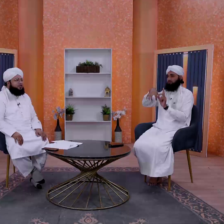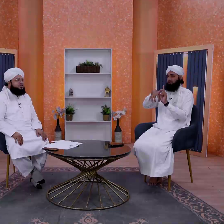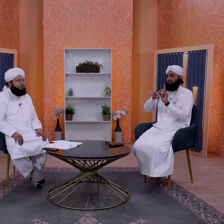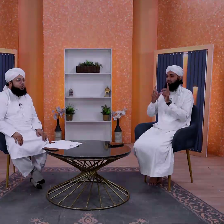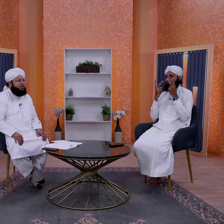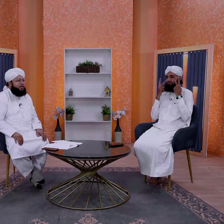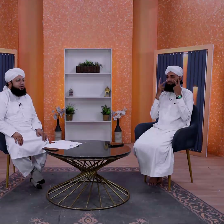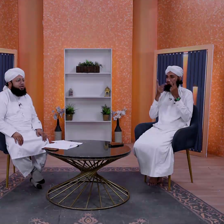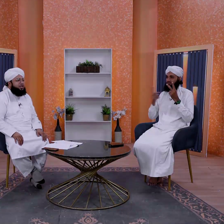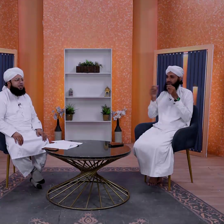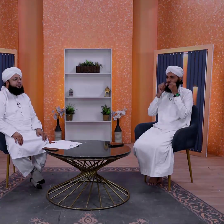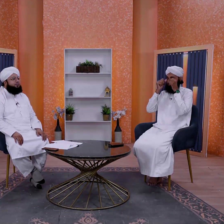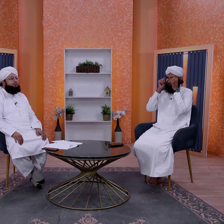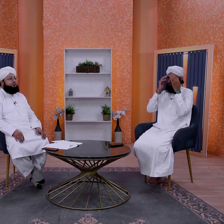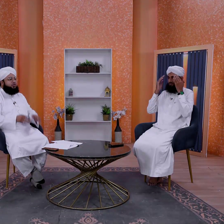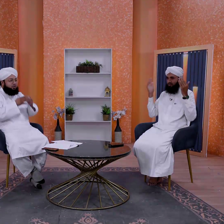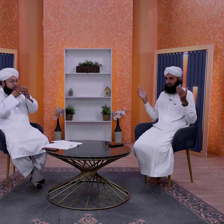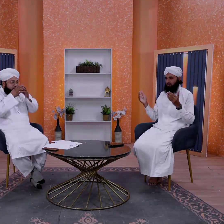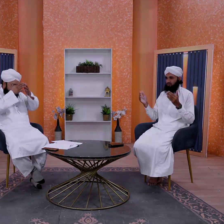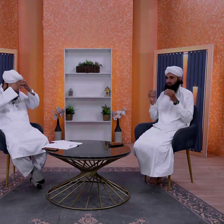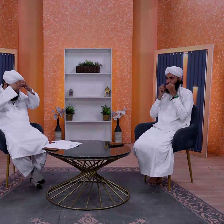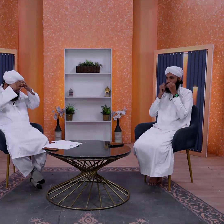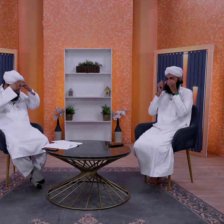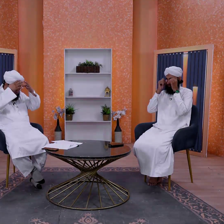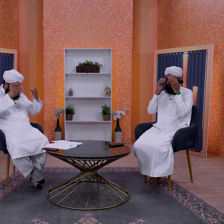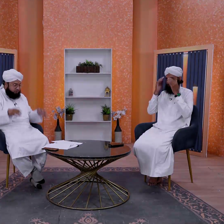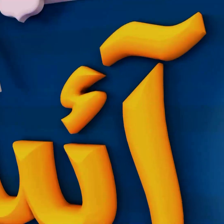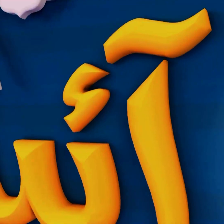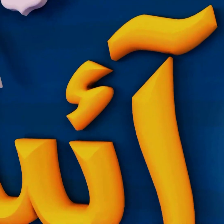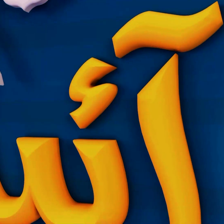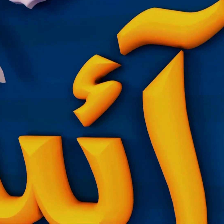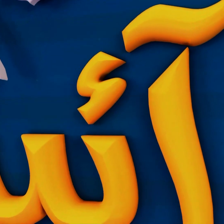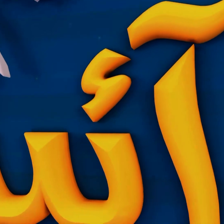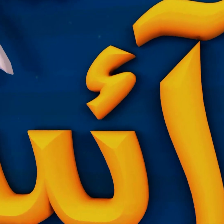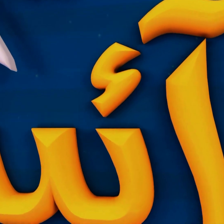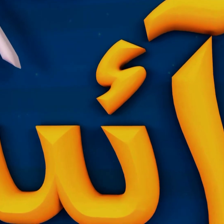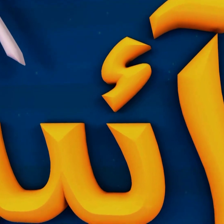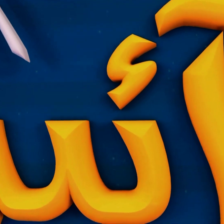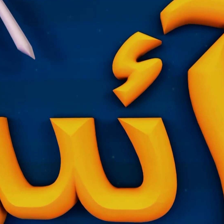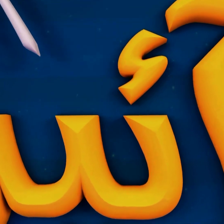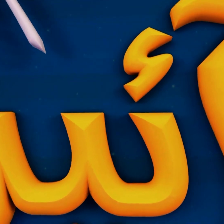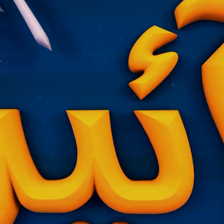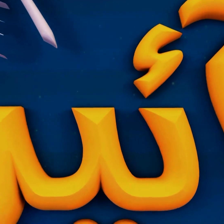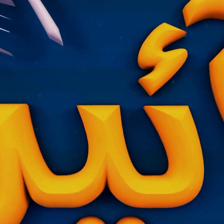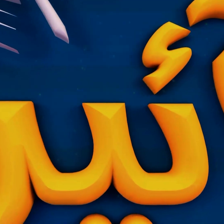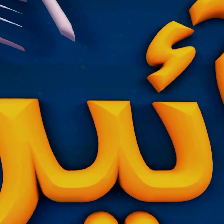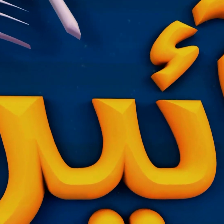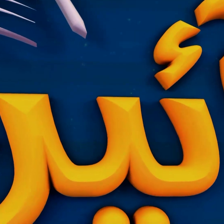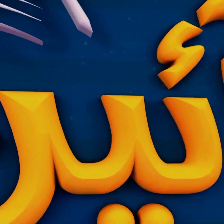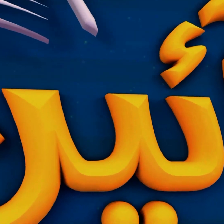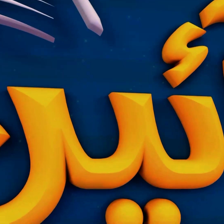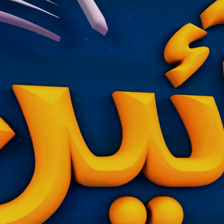گا. صلو علی الحبیب صلی اللہ تعالی علی محمد. آئے کچھ